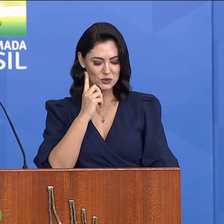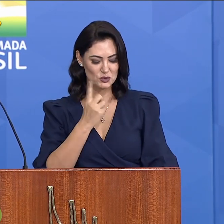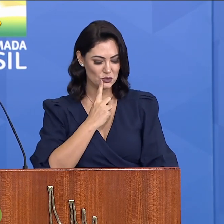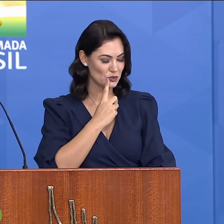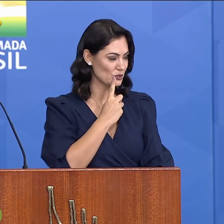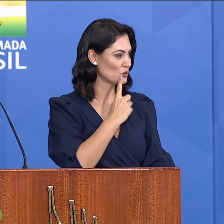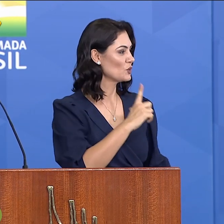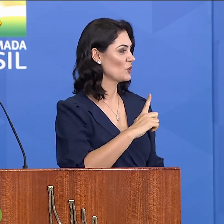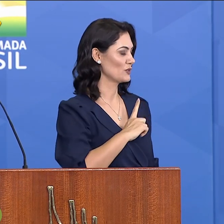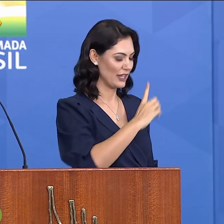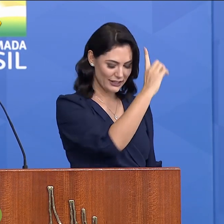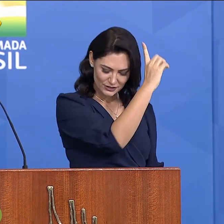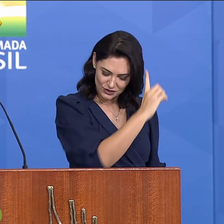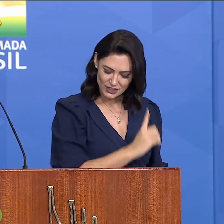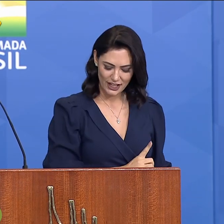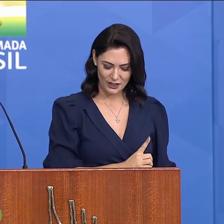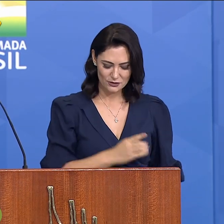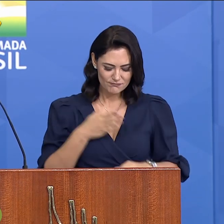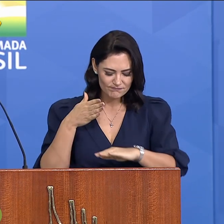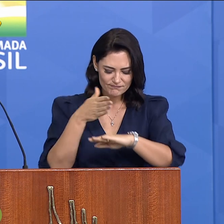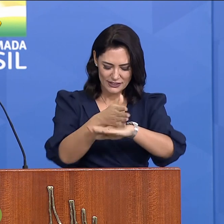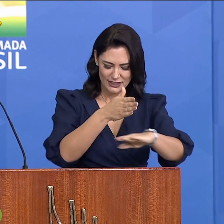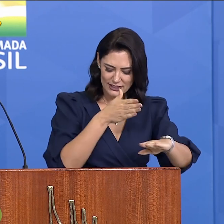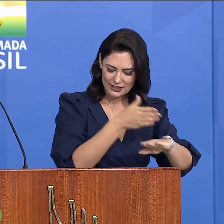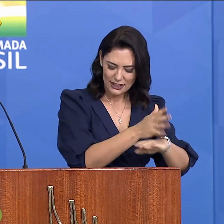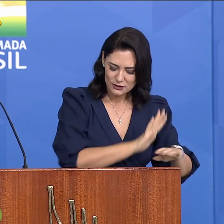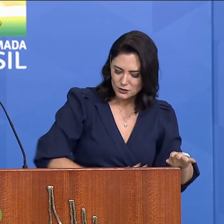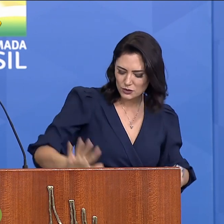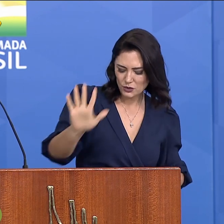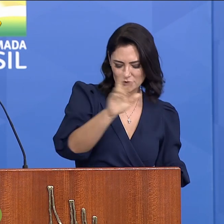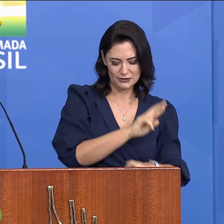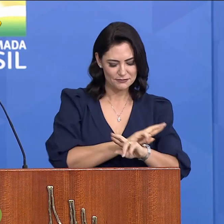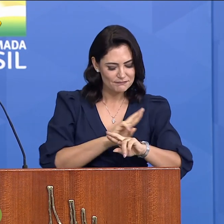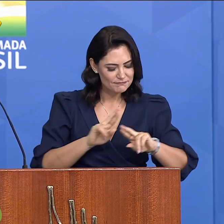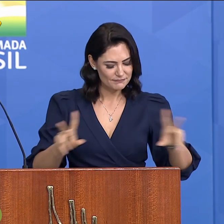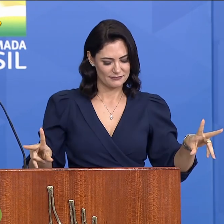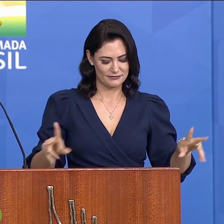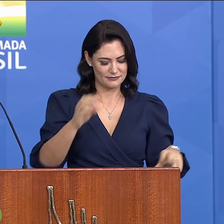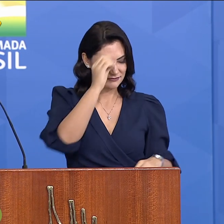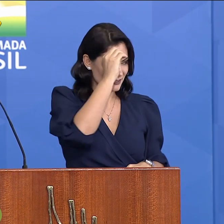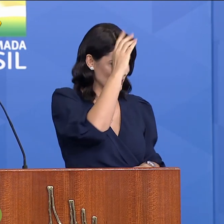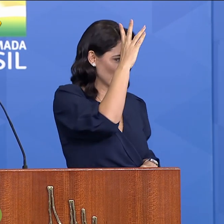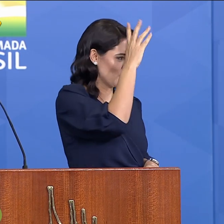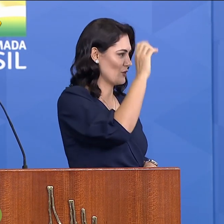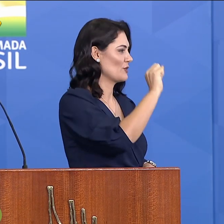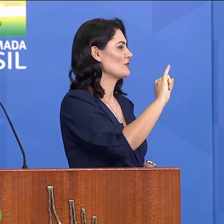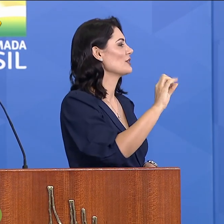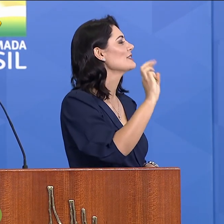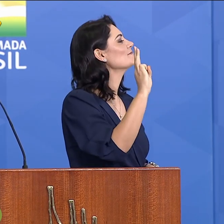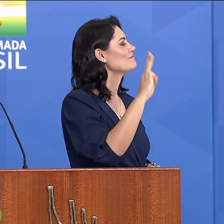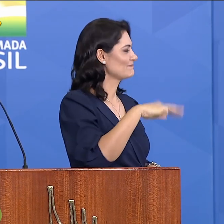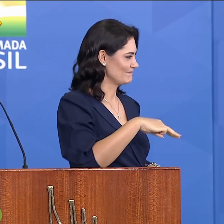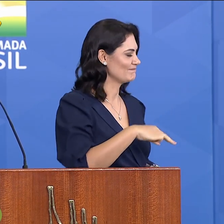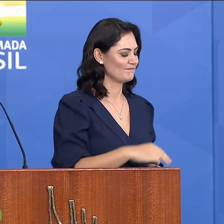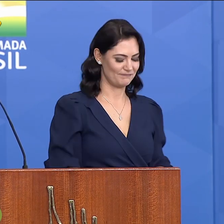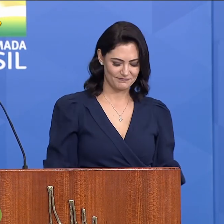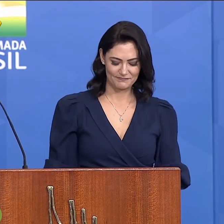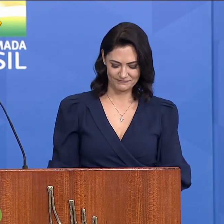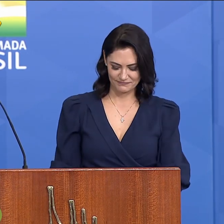Os surdos têm direito a adentrar as várias áreas do conhecimento. Sim, eles têm esse